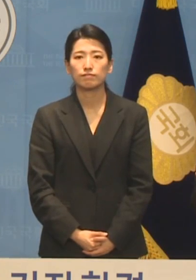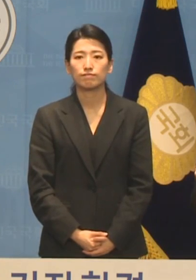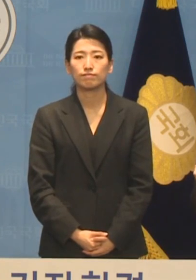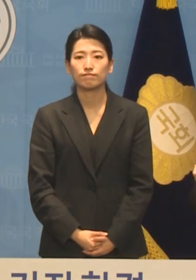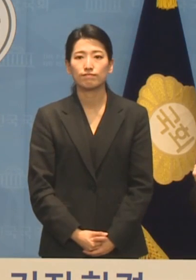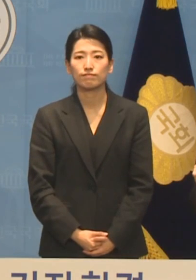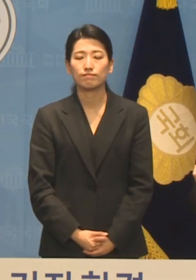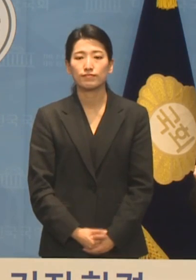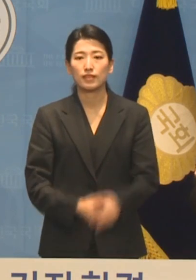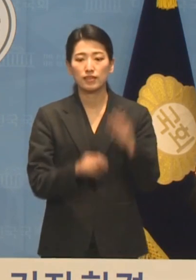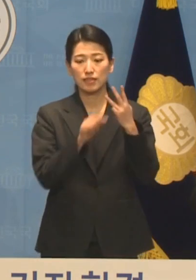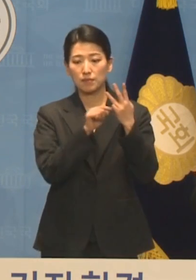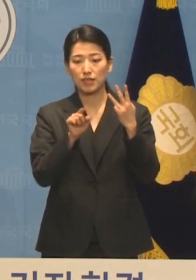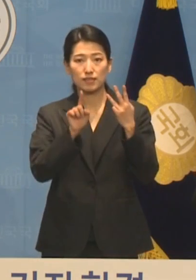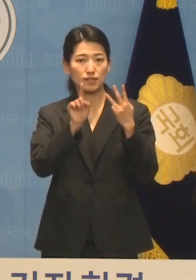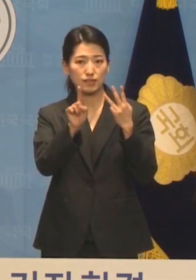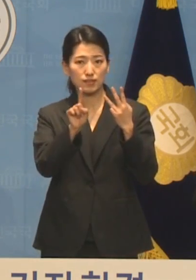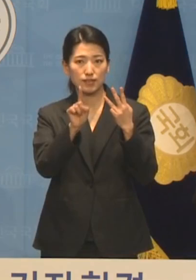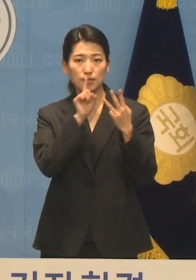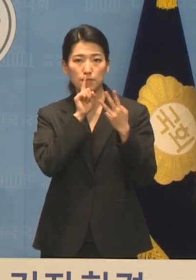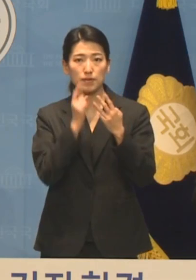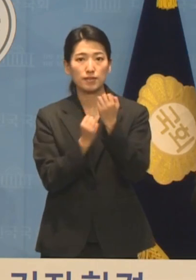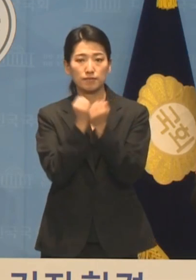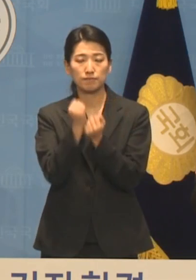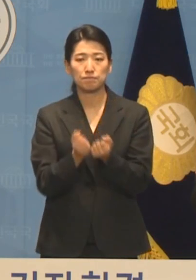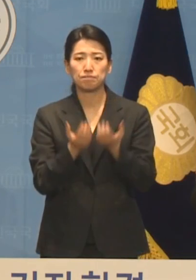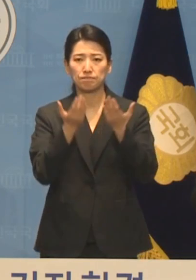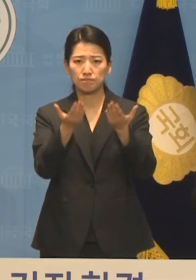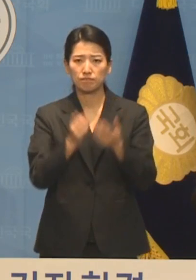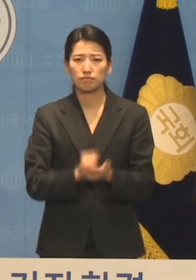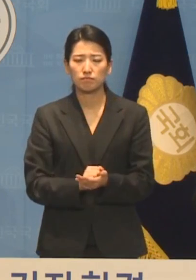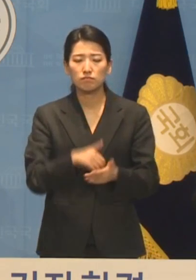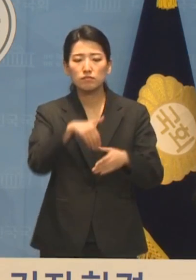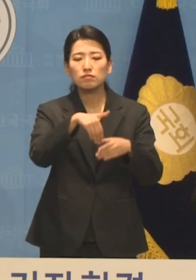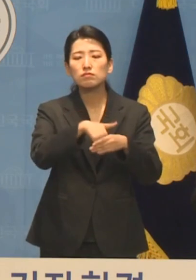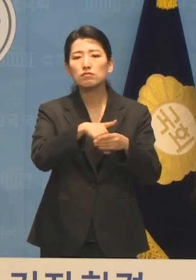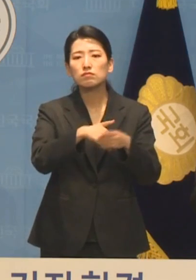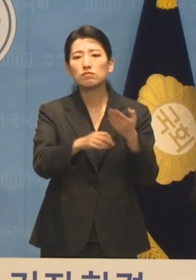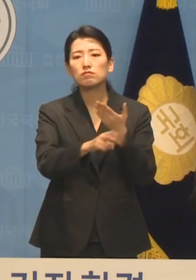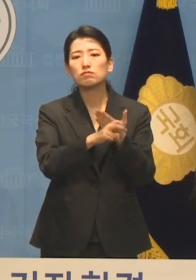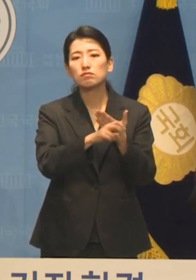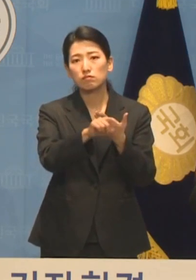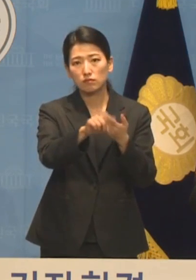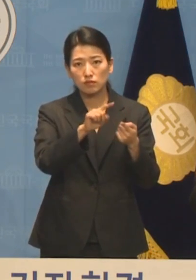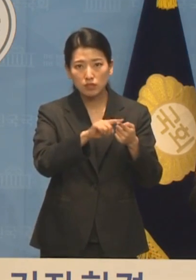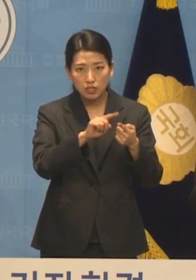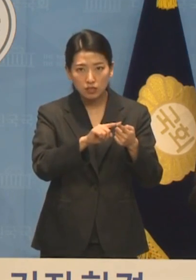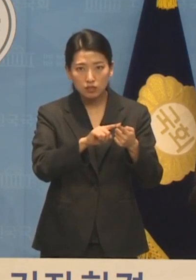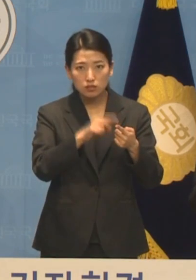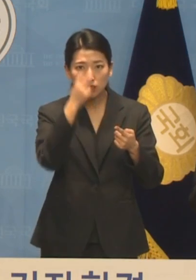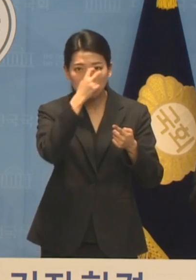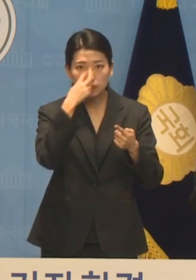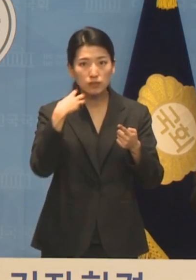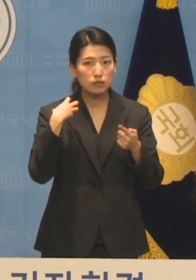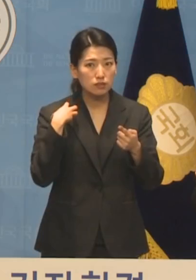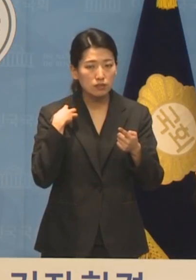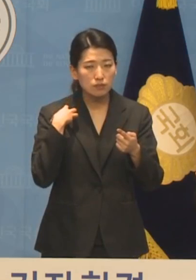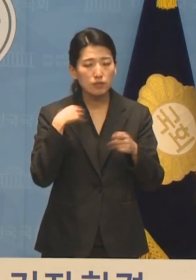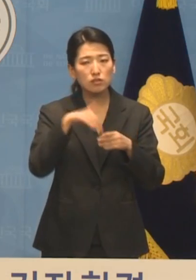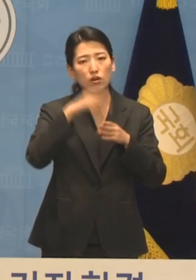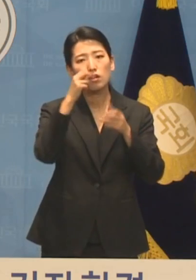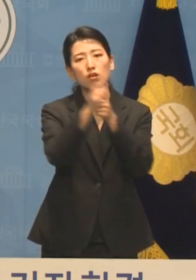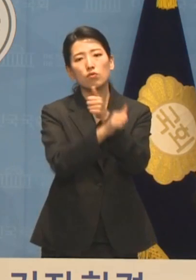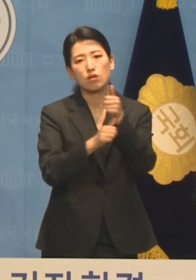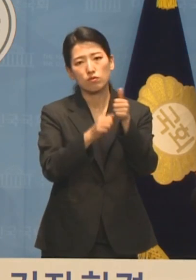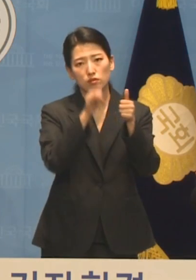이어서 3-1 말씀드리겠습니다. 선거 부정에 관한 입증 책임은 선관위에게 있습니다. 선관위는